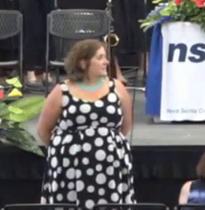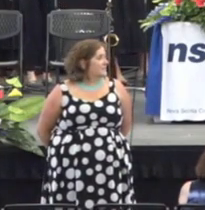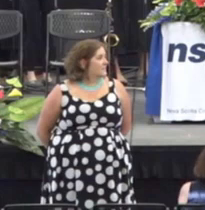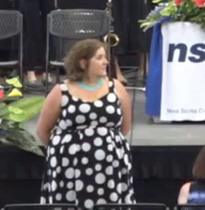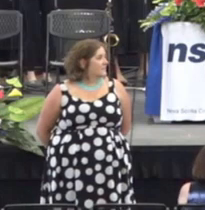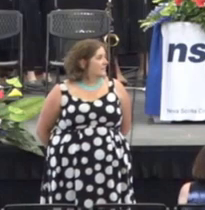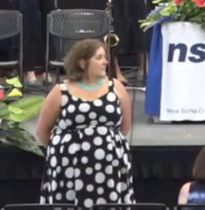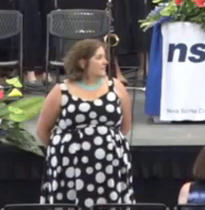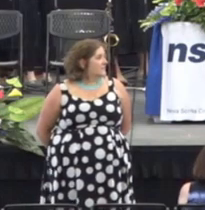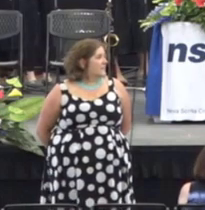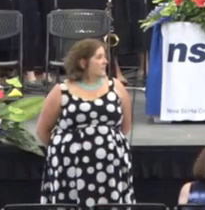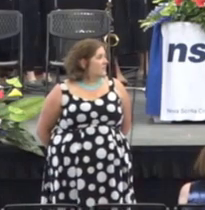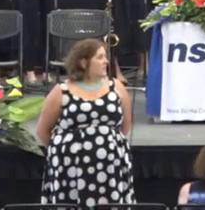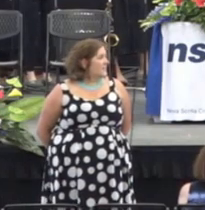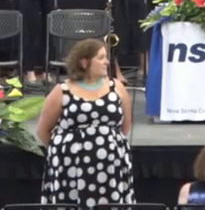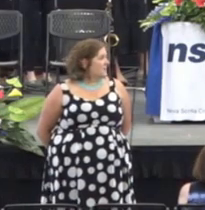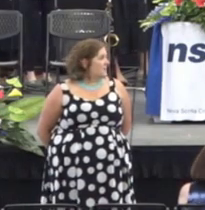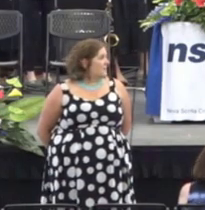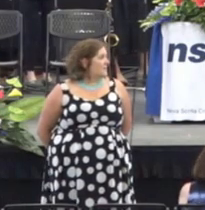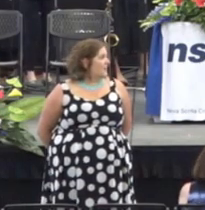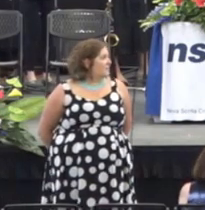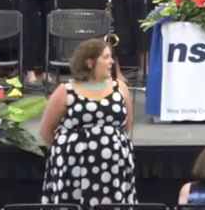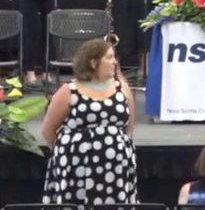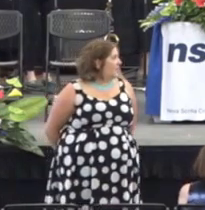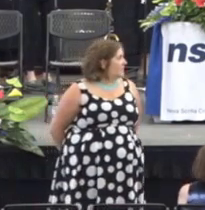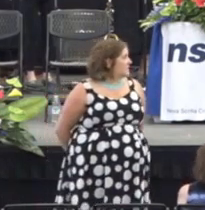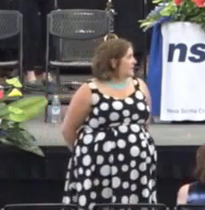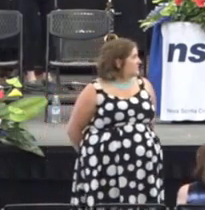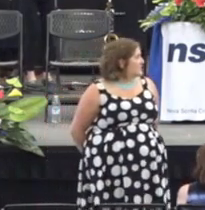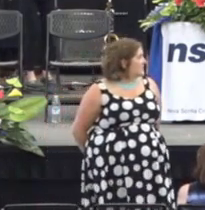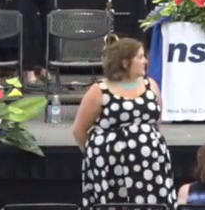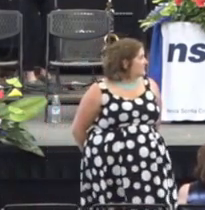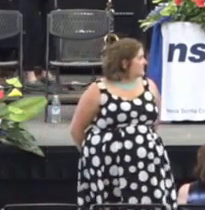You did not mean to bump into your sax like that. Just